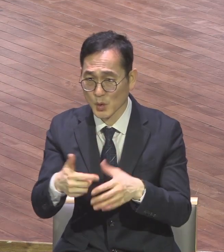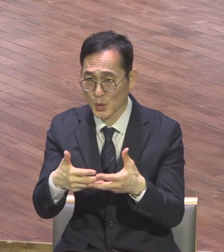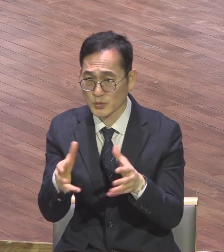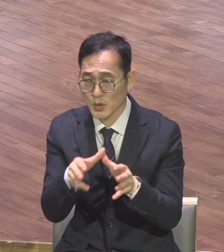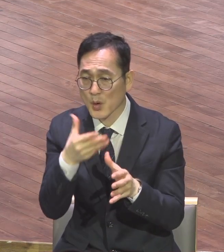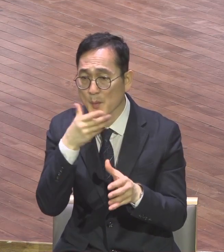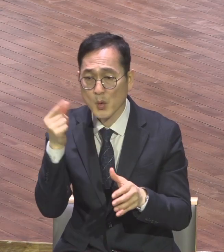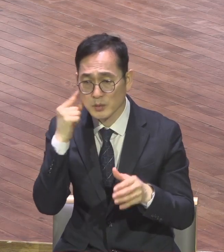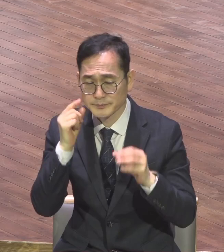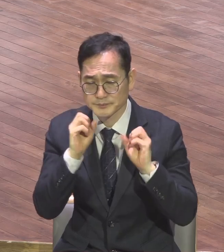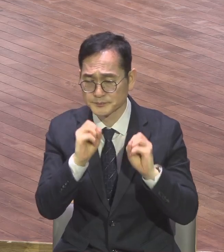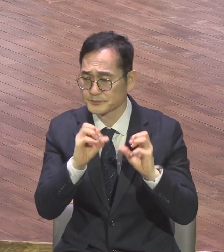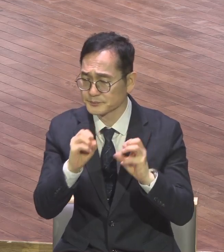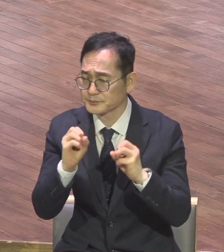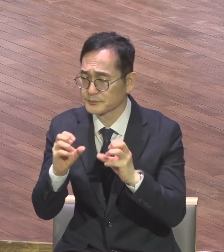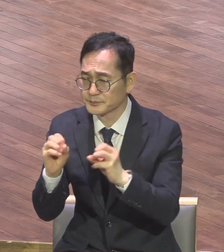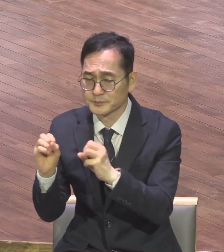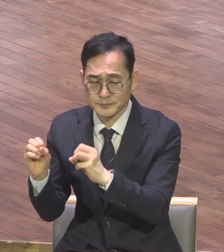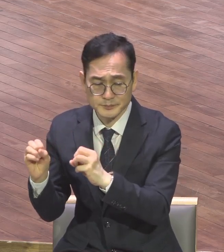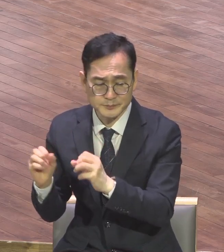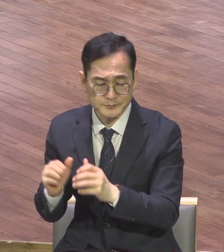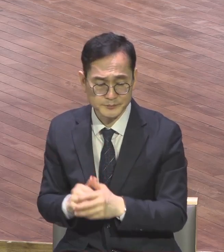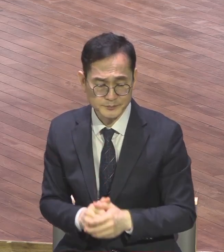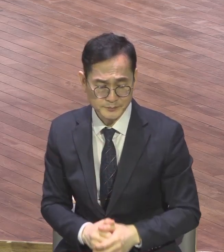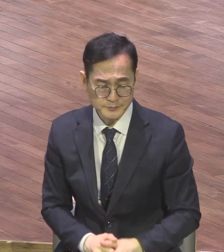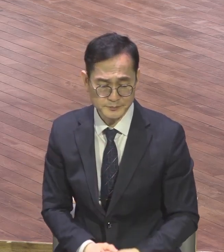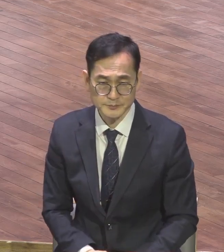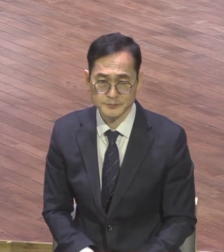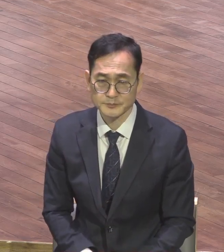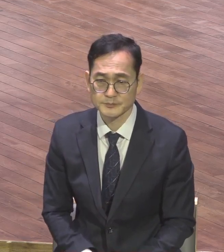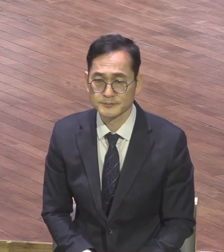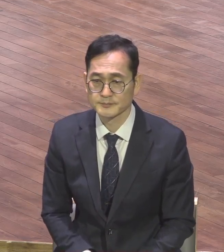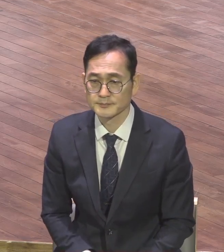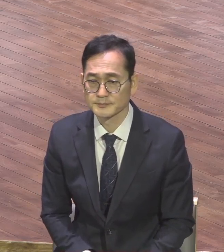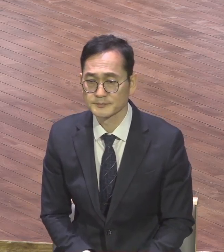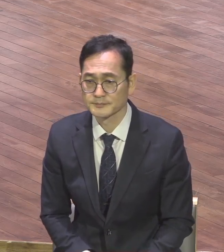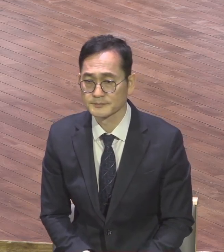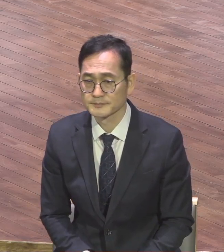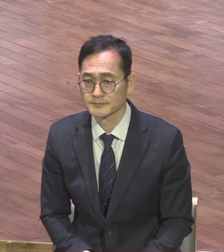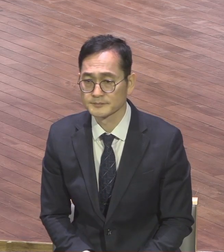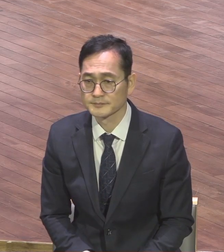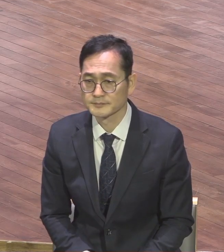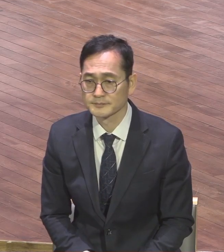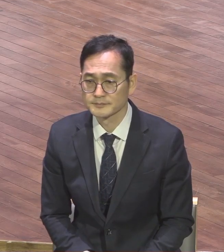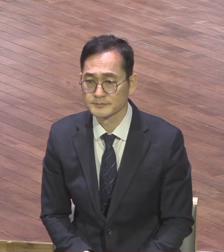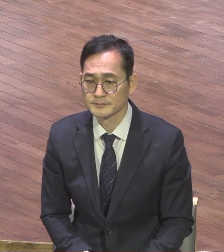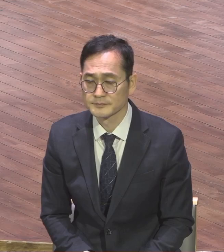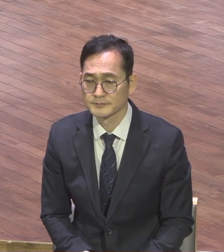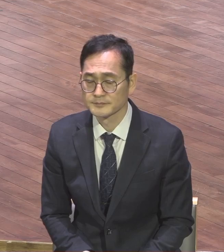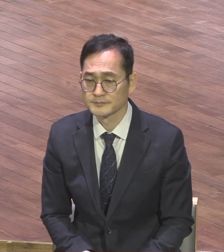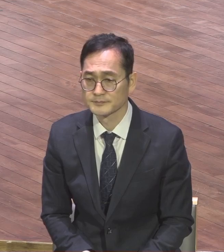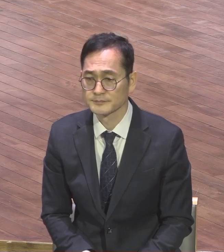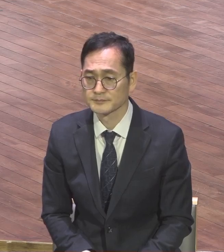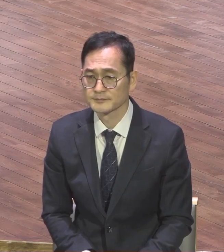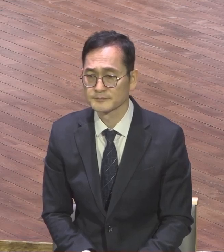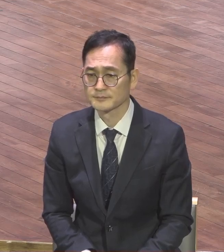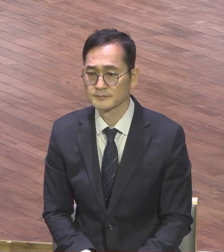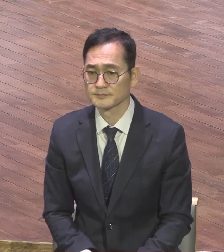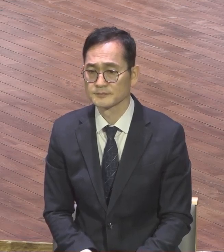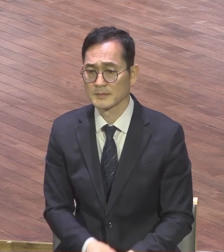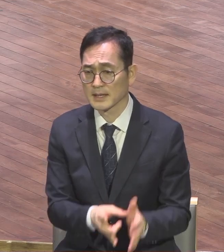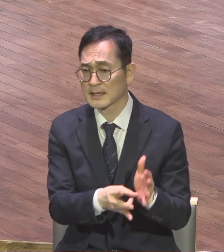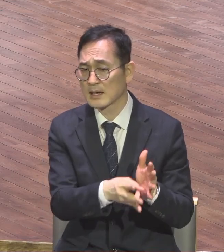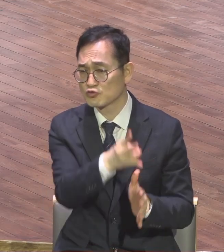순간에 이 사인이 말이요 생각도 하지 않는데 예루살렘 이스라엘 예루살렘에